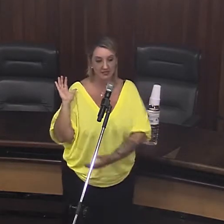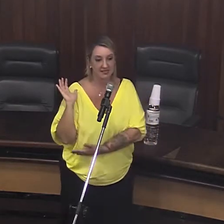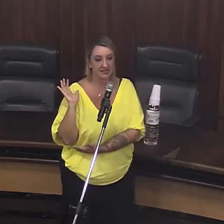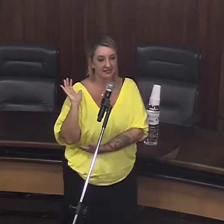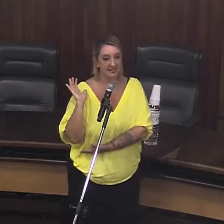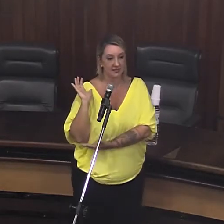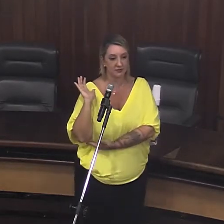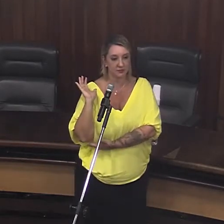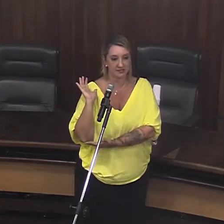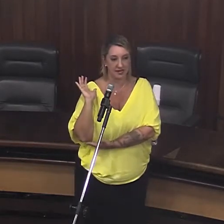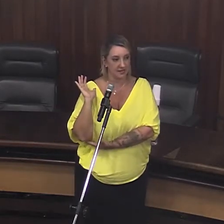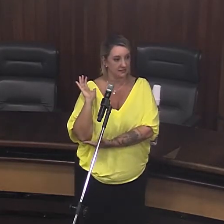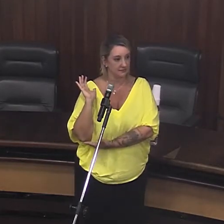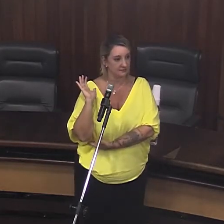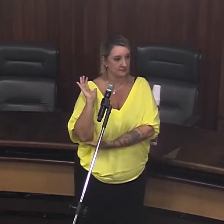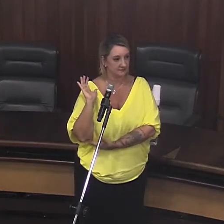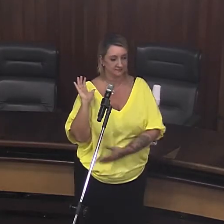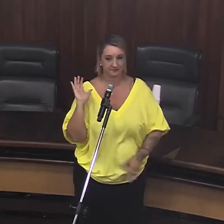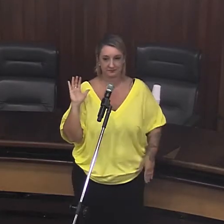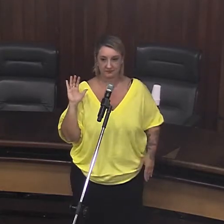na lateral da costela.